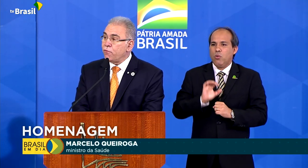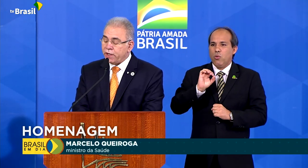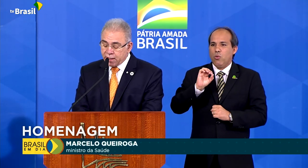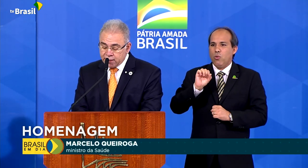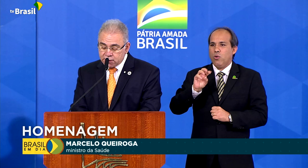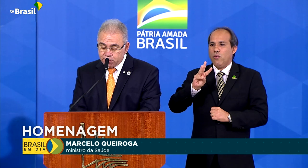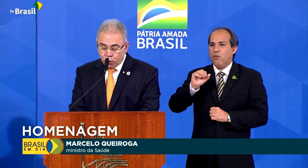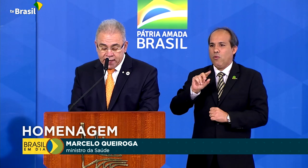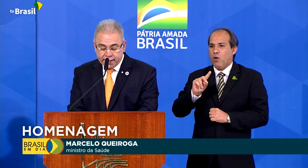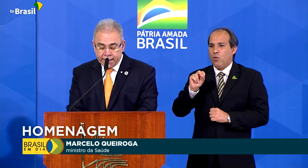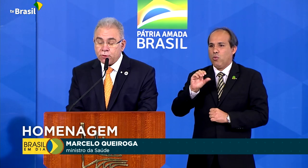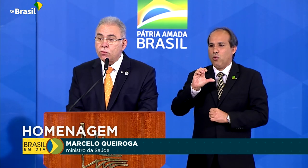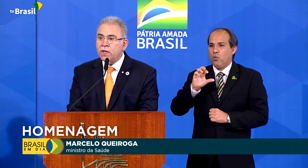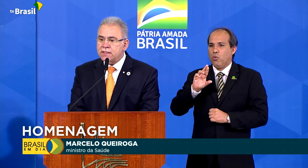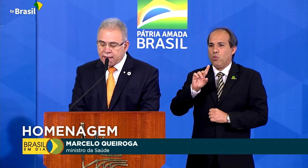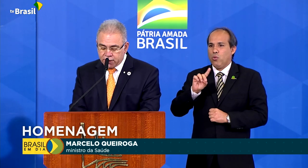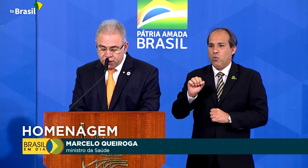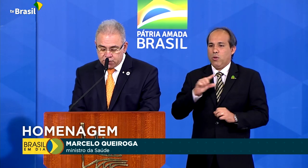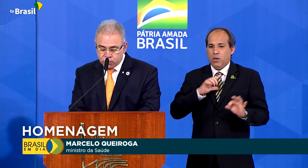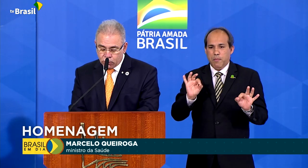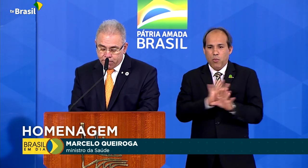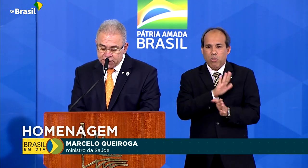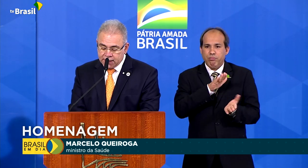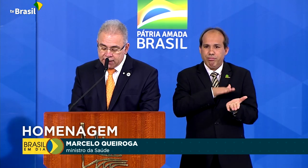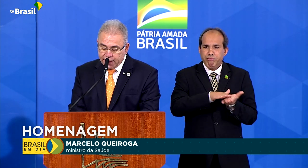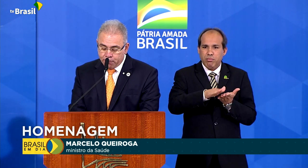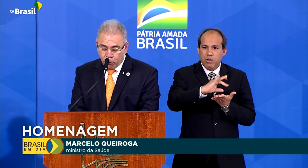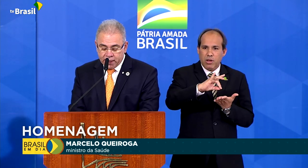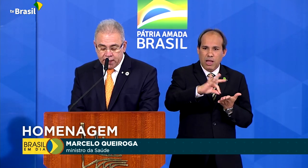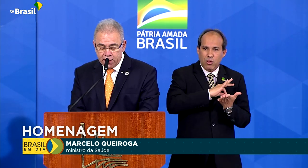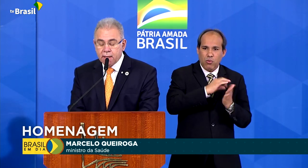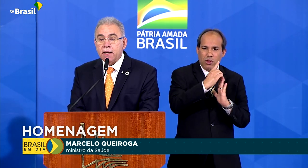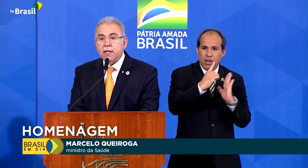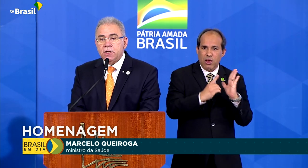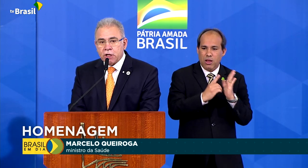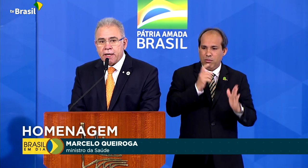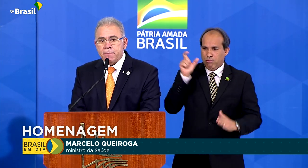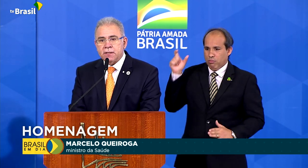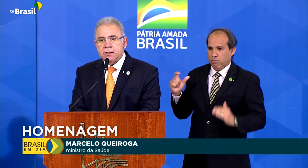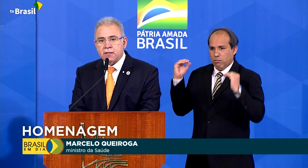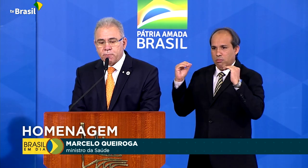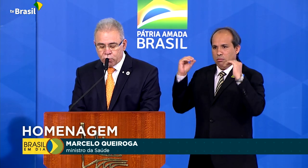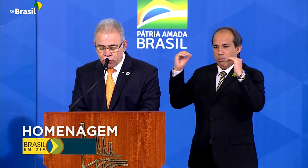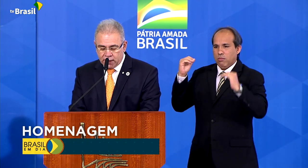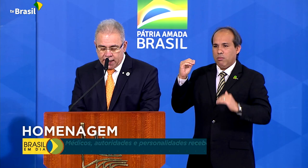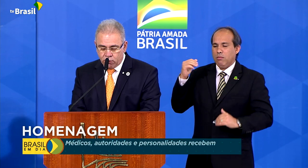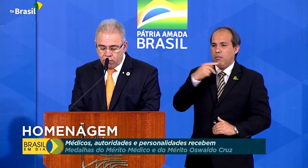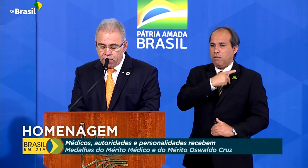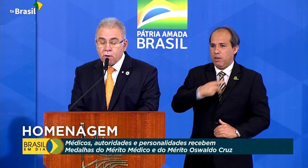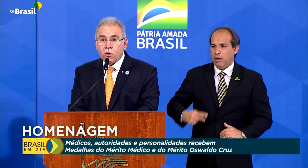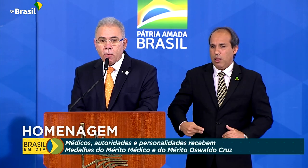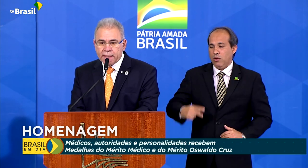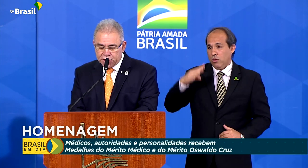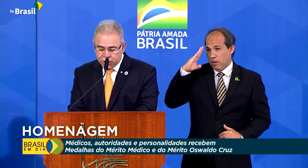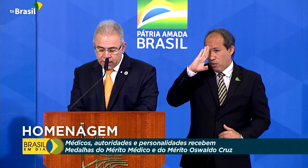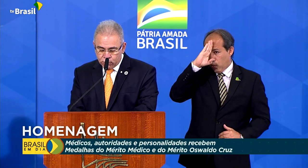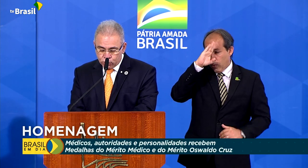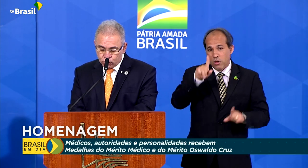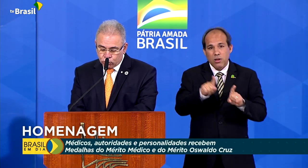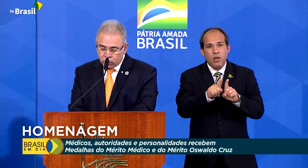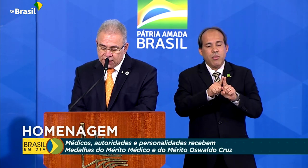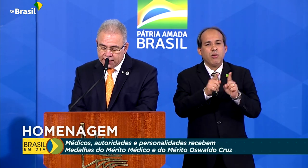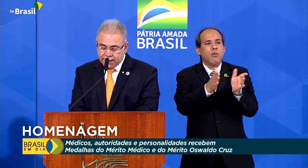Cruz com feridas por decreto do excelentíssimo senhor presidente da república Jair Messias bolsonaro